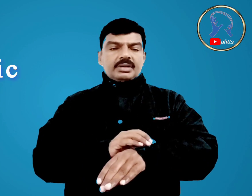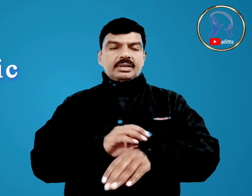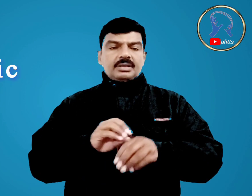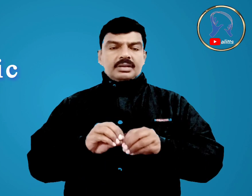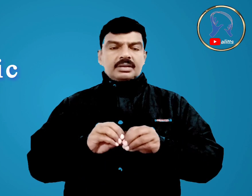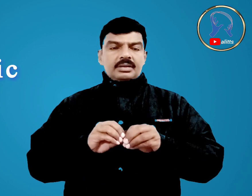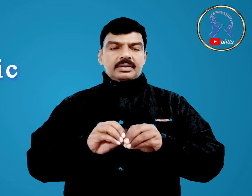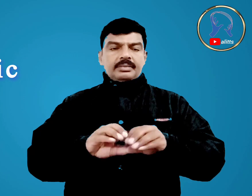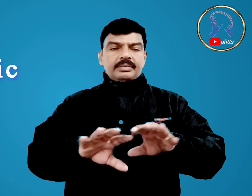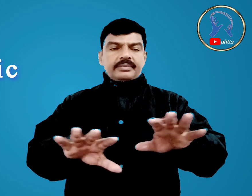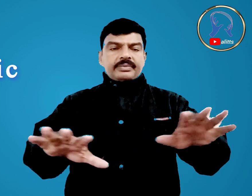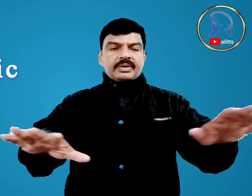बीमारी है।